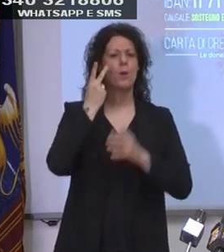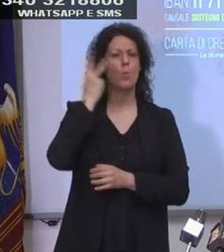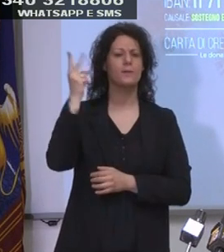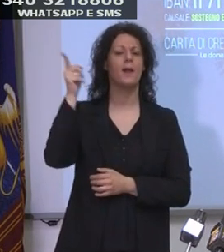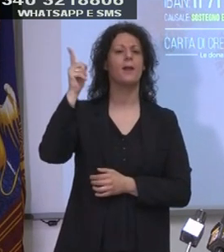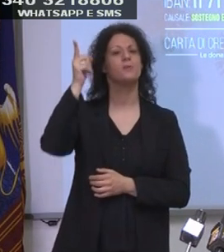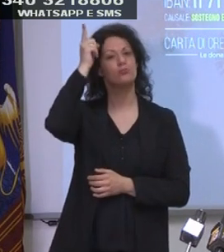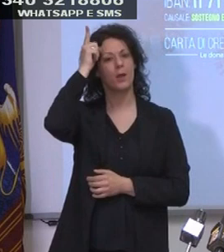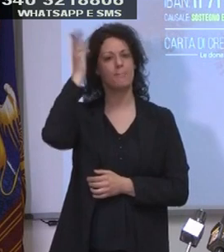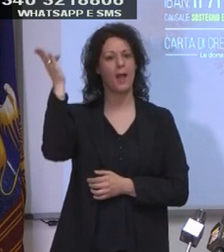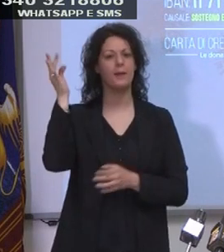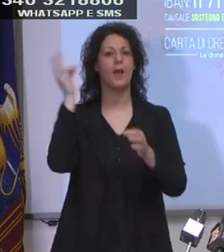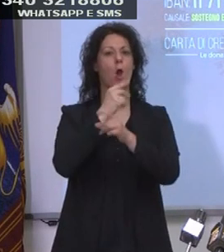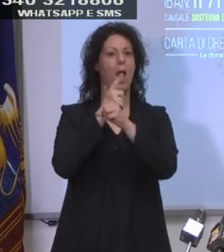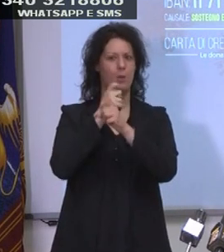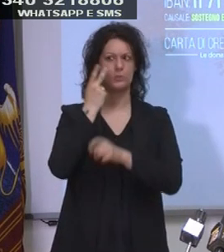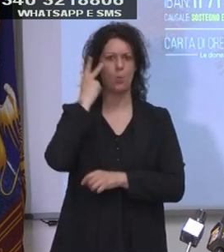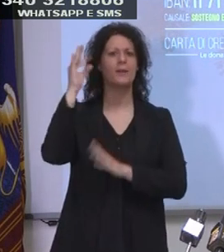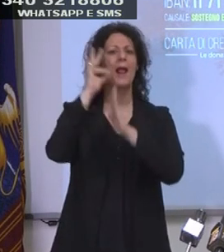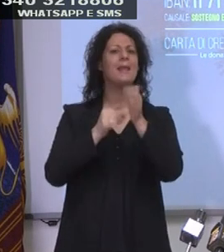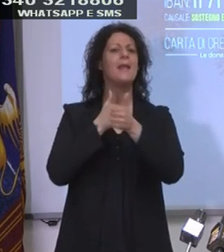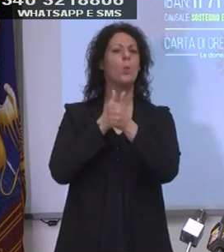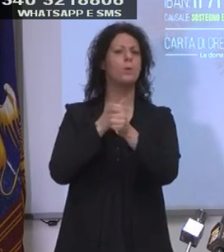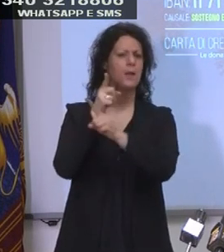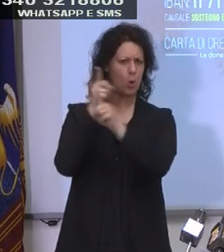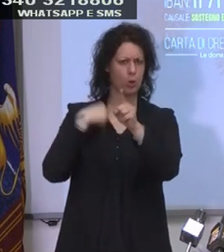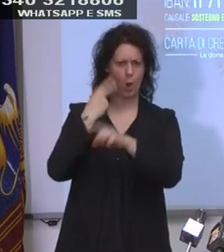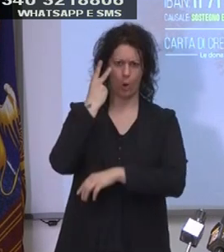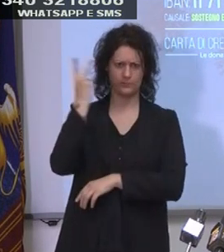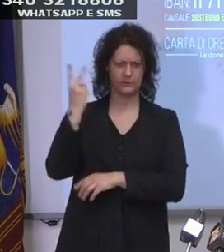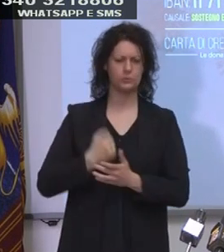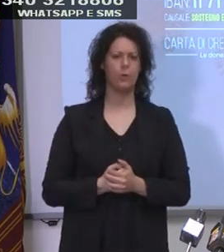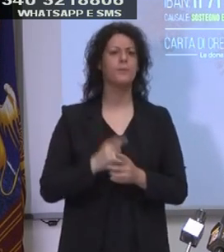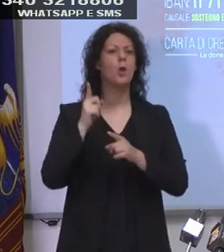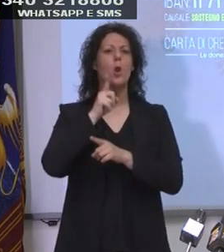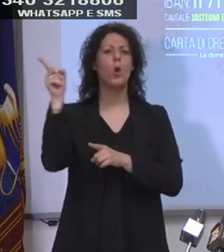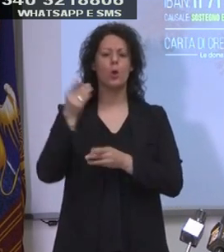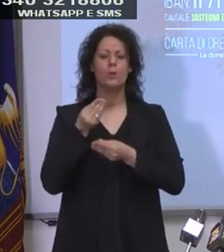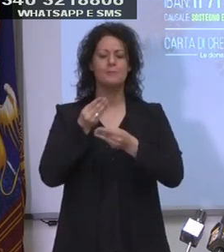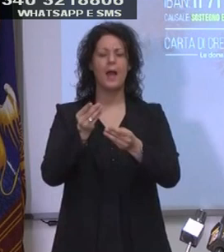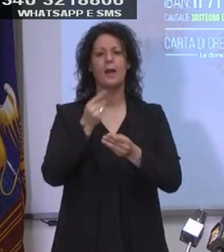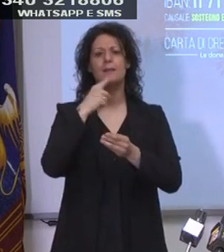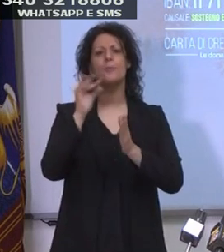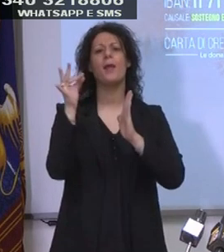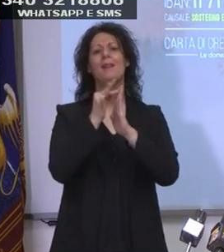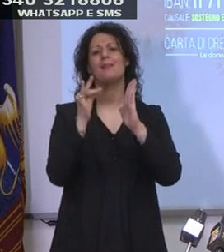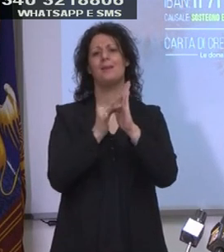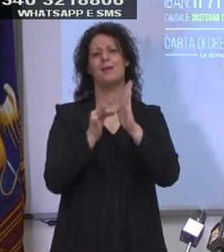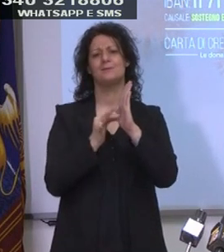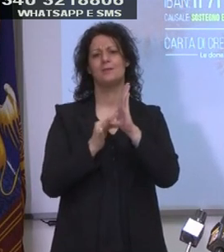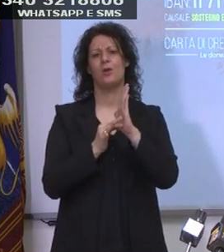dell'Austria e di altri paesi che ho visto. Loro danno semplicemente delle indicazioni con delle icone,